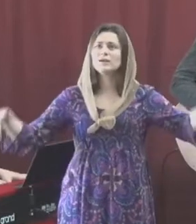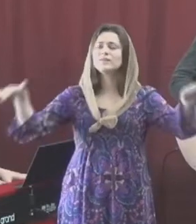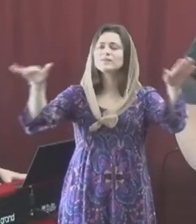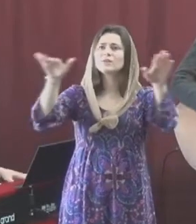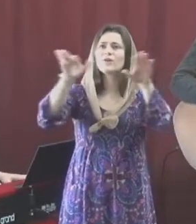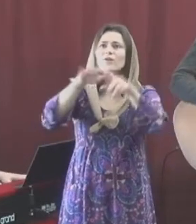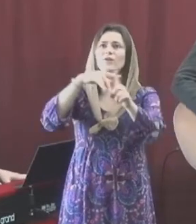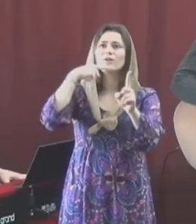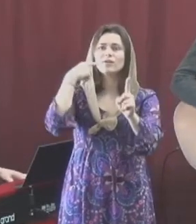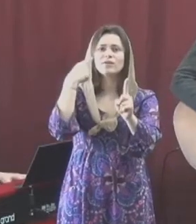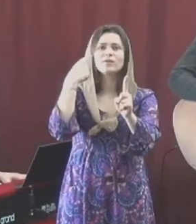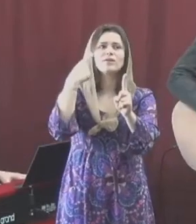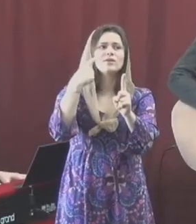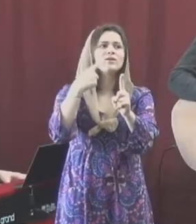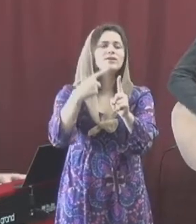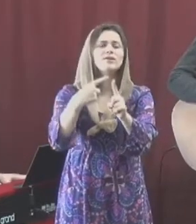На